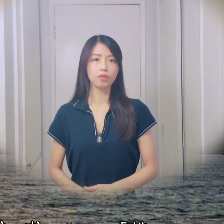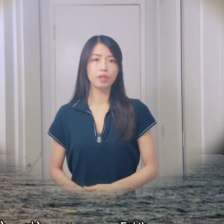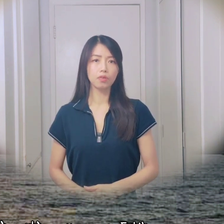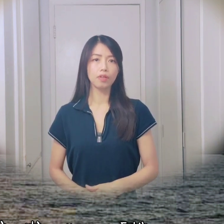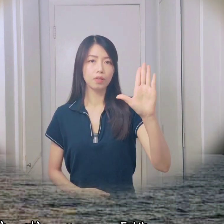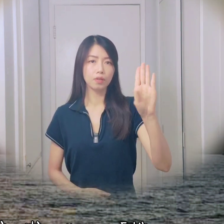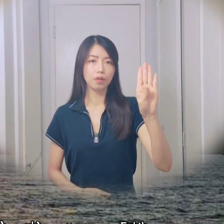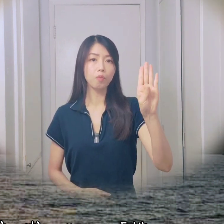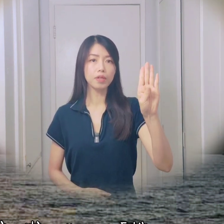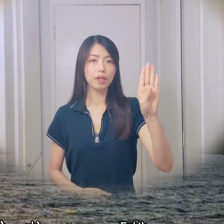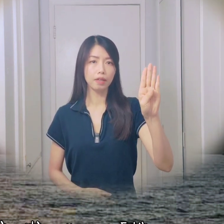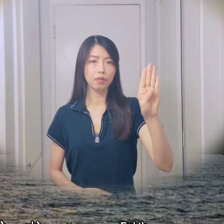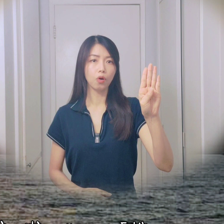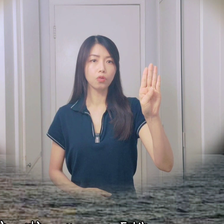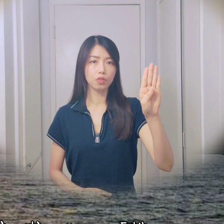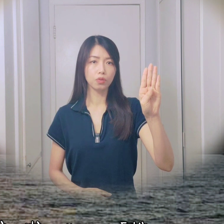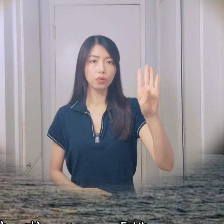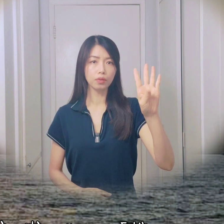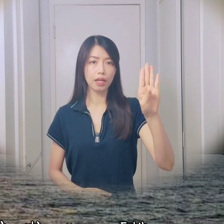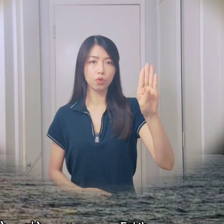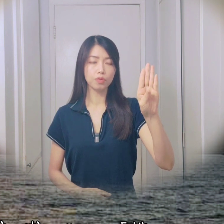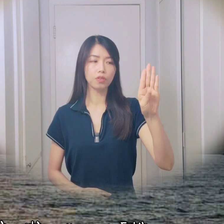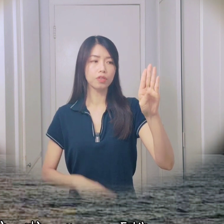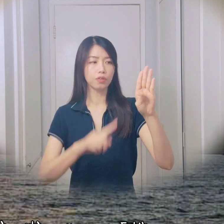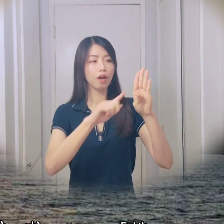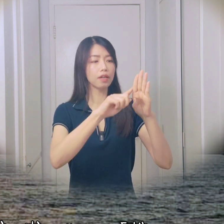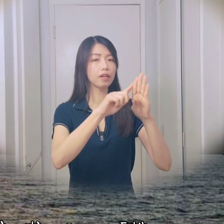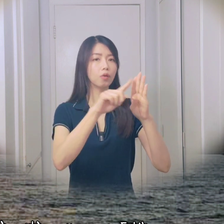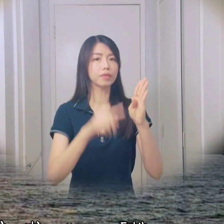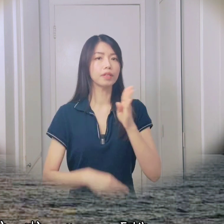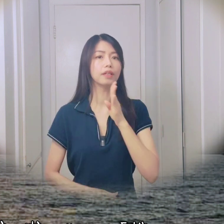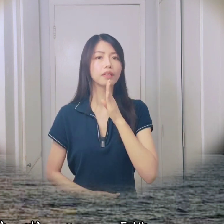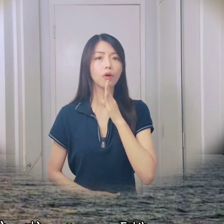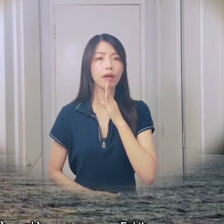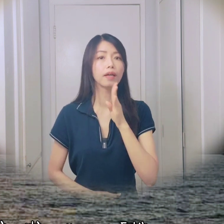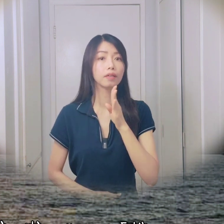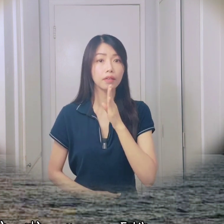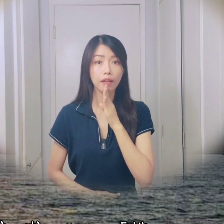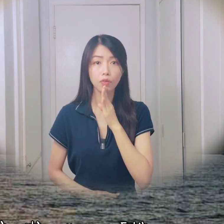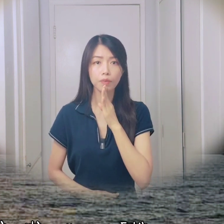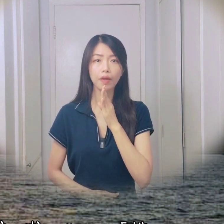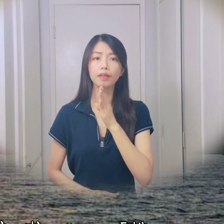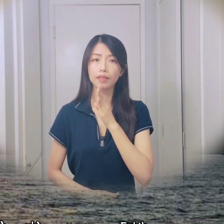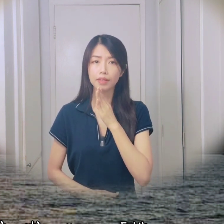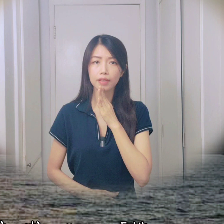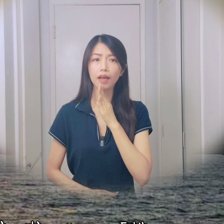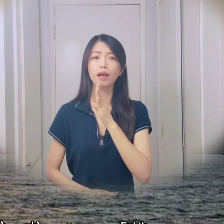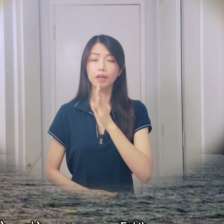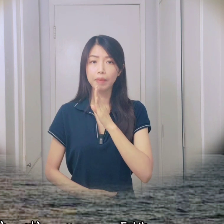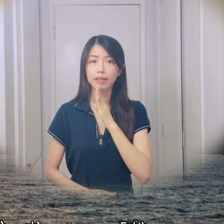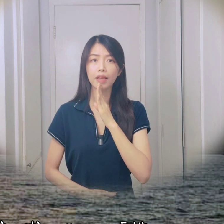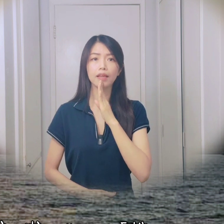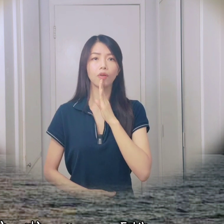진짜 이런 뜻의 수어는 엄지를 안으로 넣어주시고 다른 손 붙여주시고요. 이 검지를 턱에 대주시면